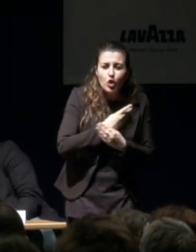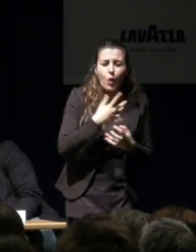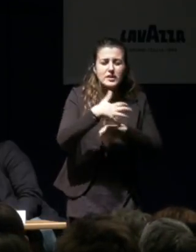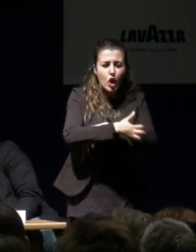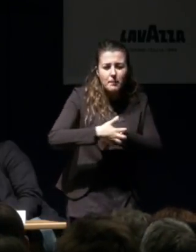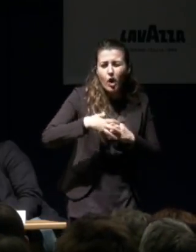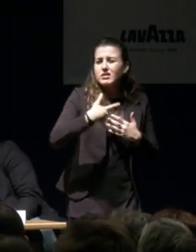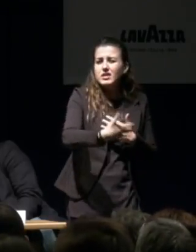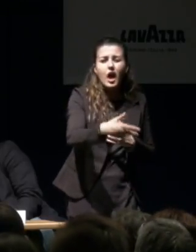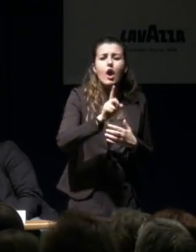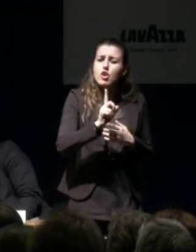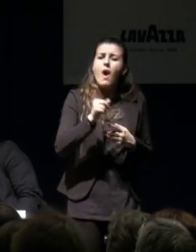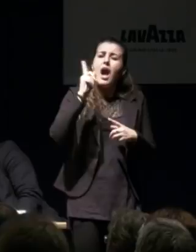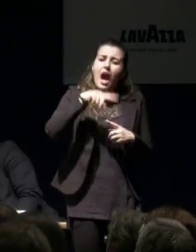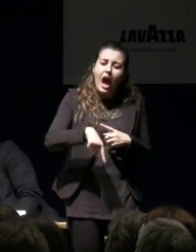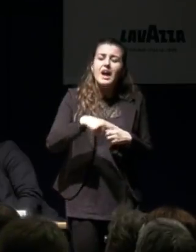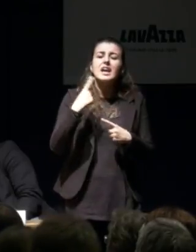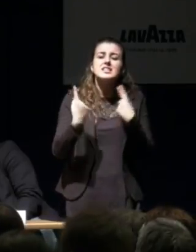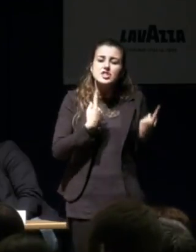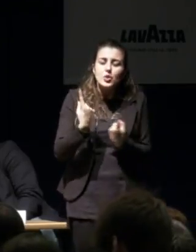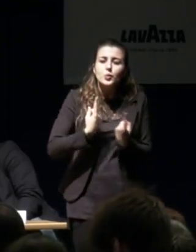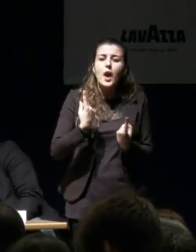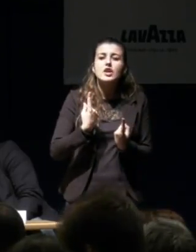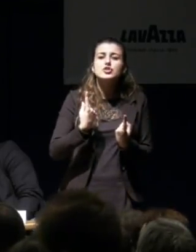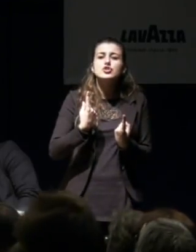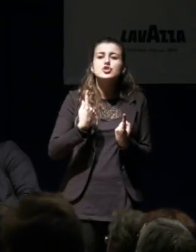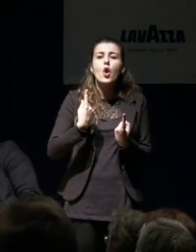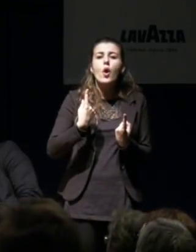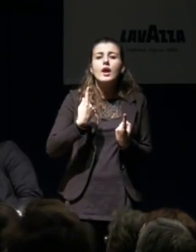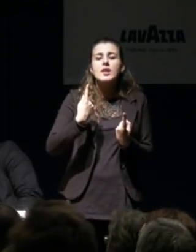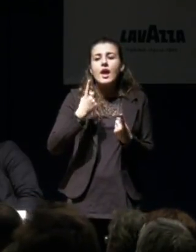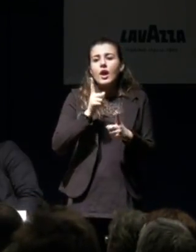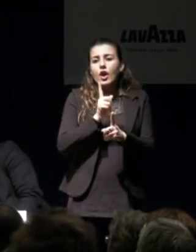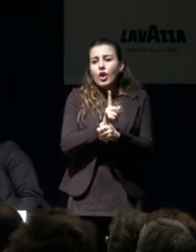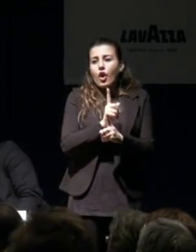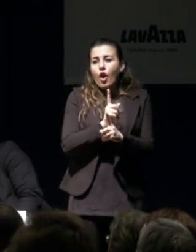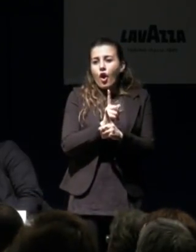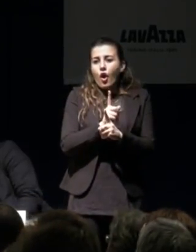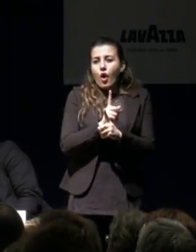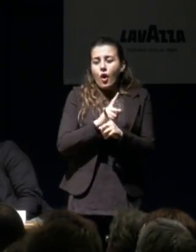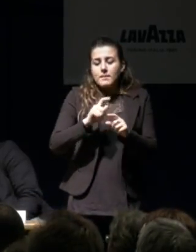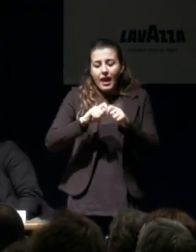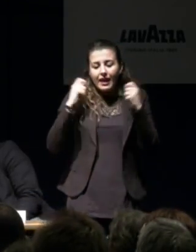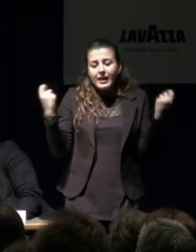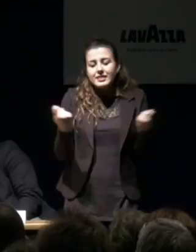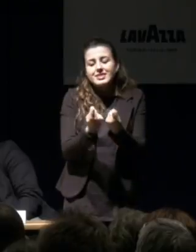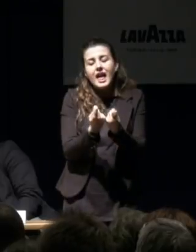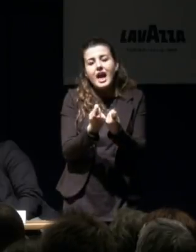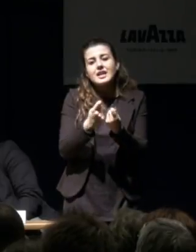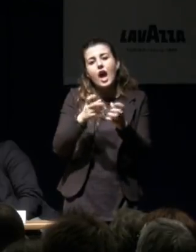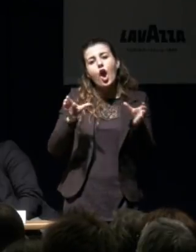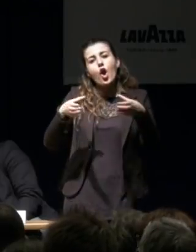e così via ma anche in termini di tenuta dell'intera comunità perché dobbiamo